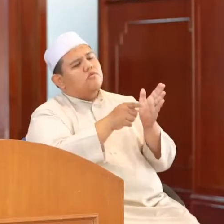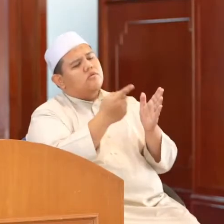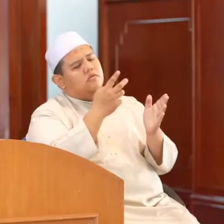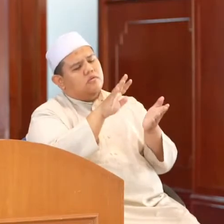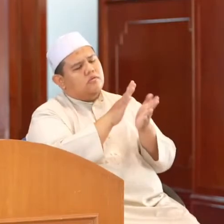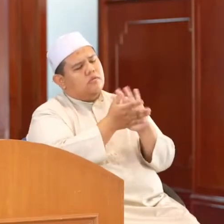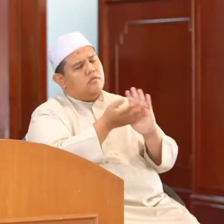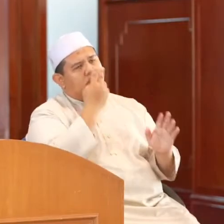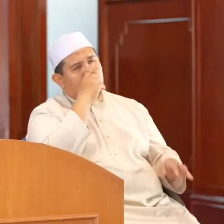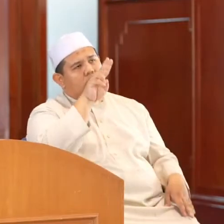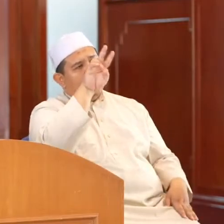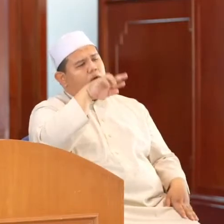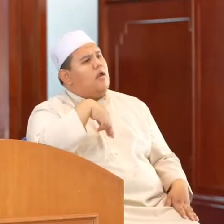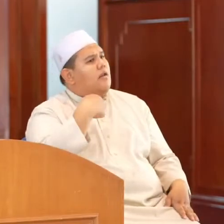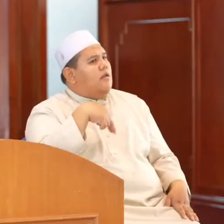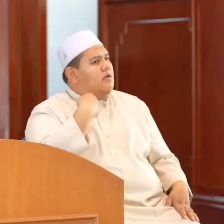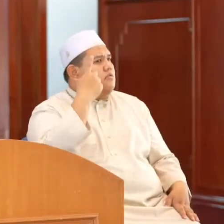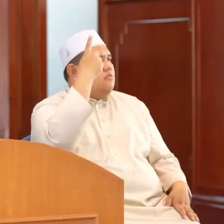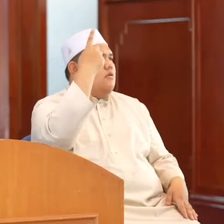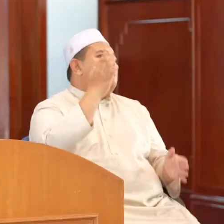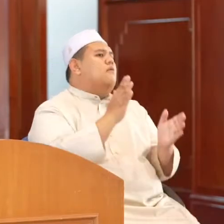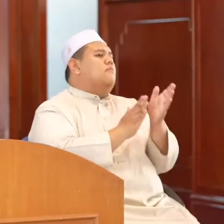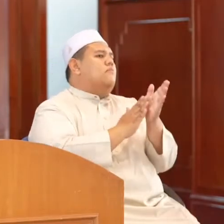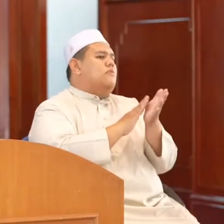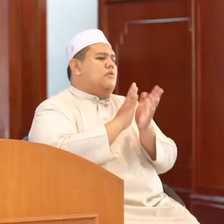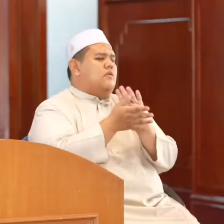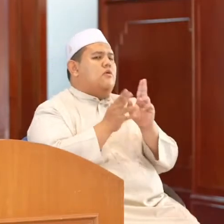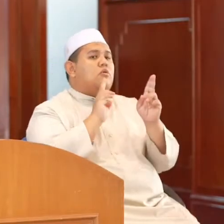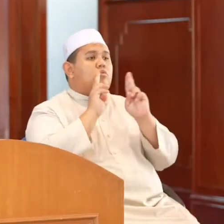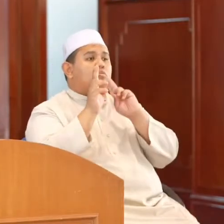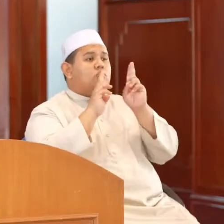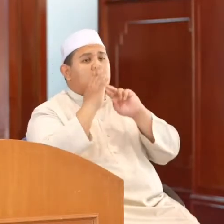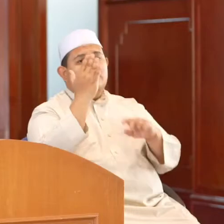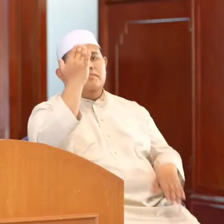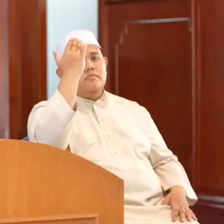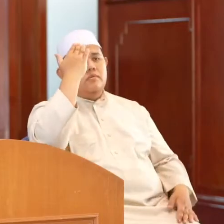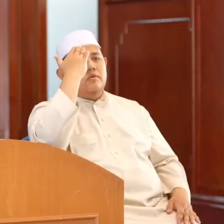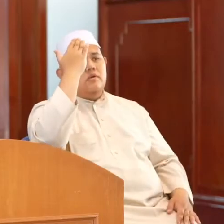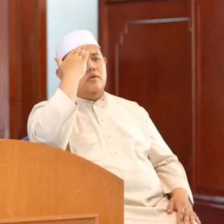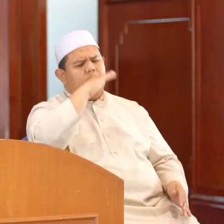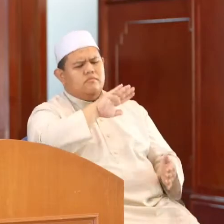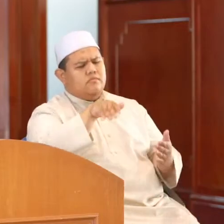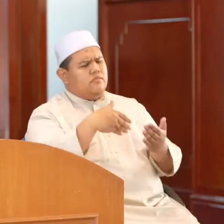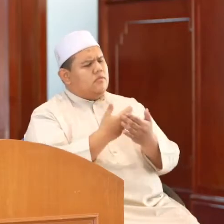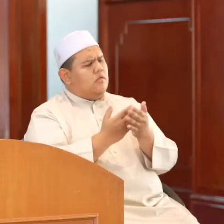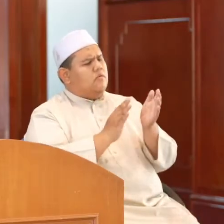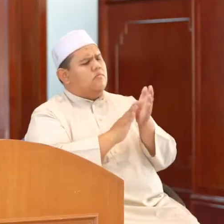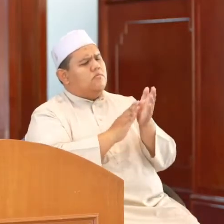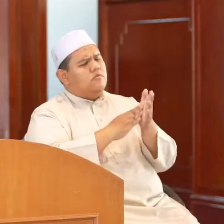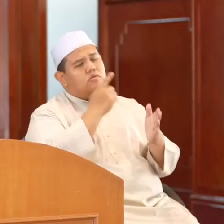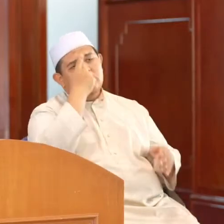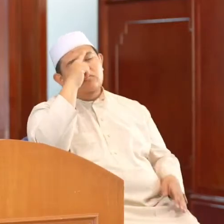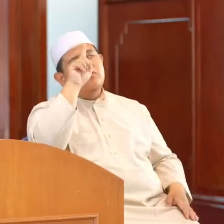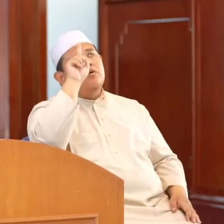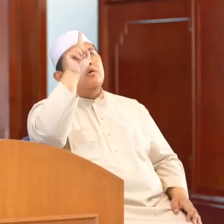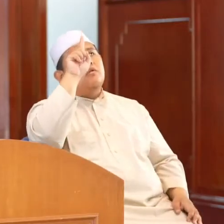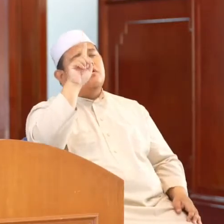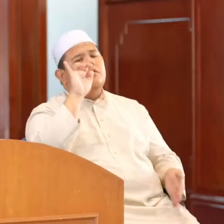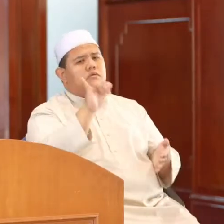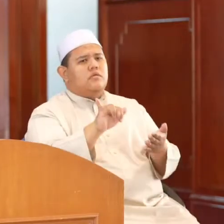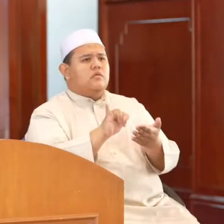Allah, maka sebutlah dia alhamdulillah, segala puji bagi Allah. Yang